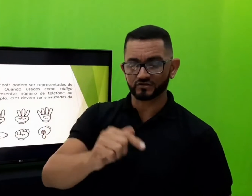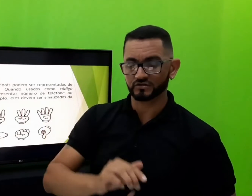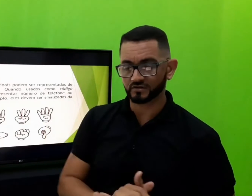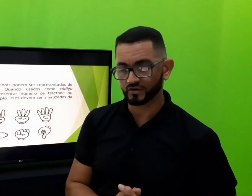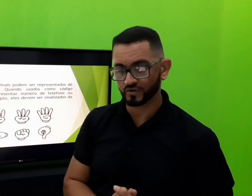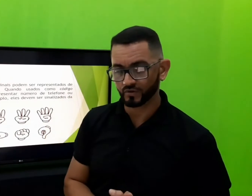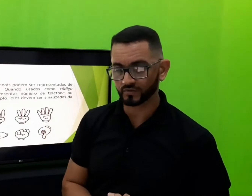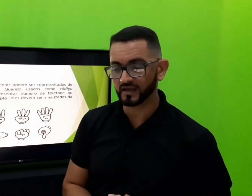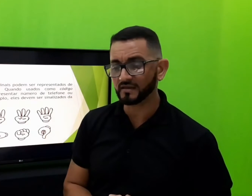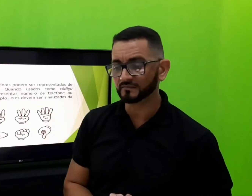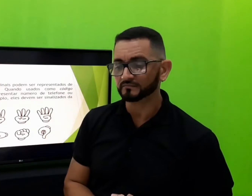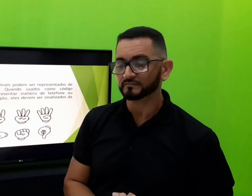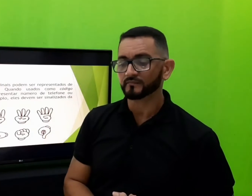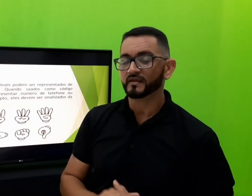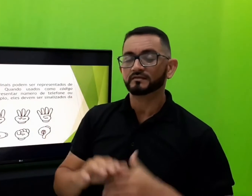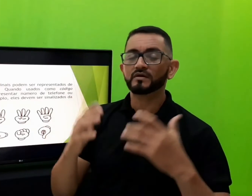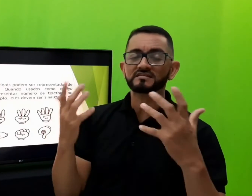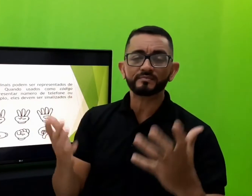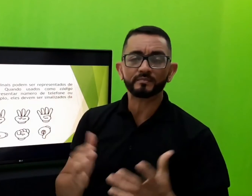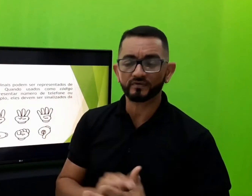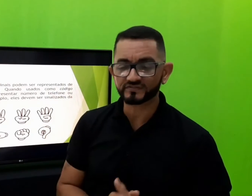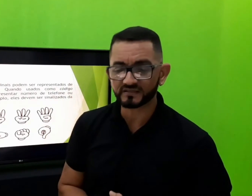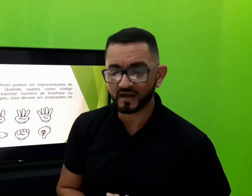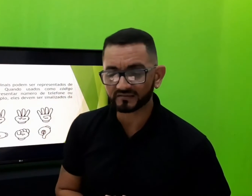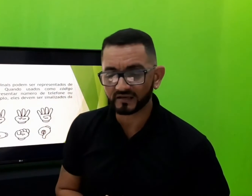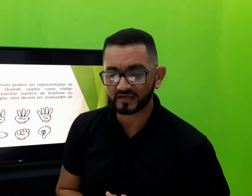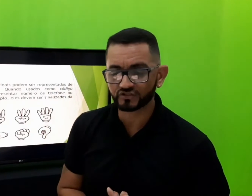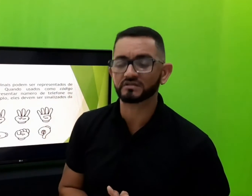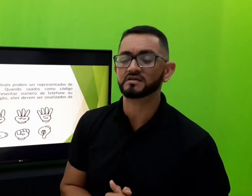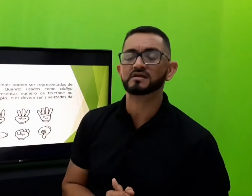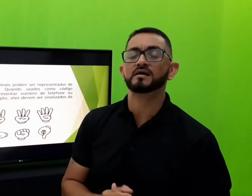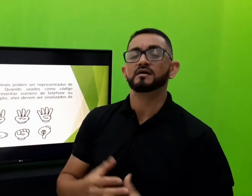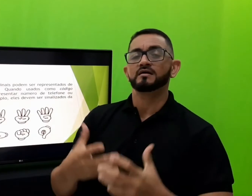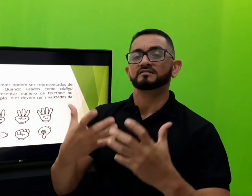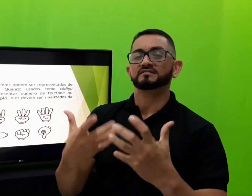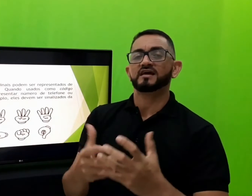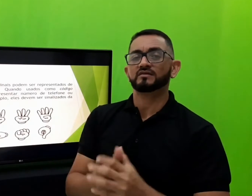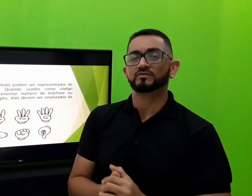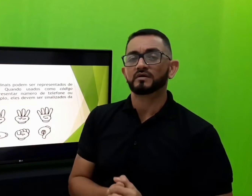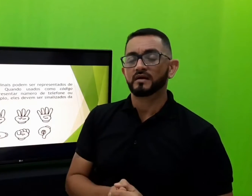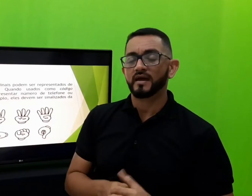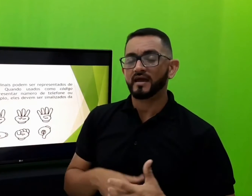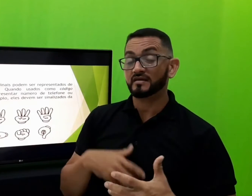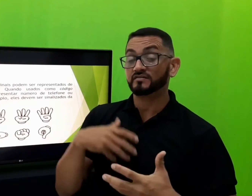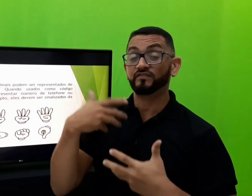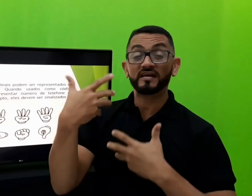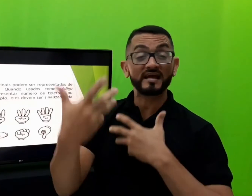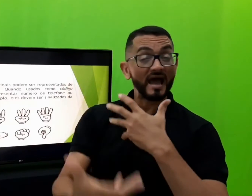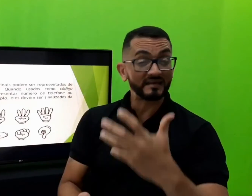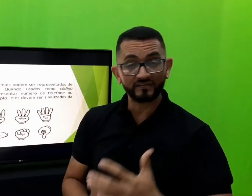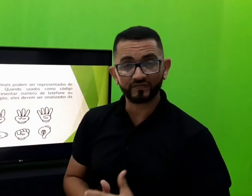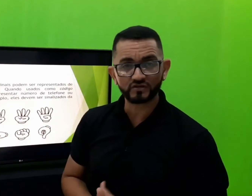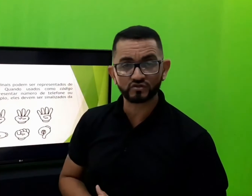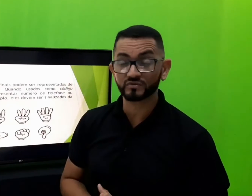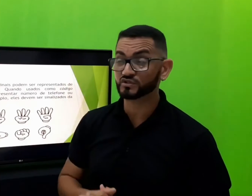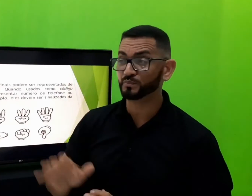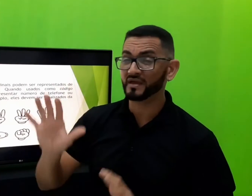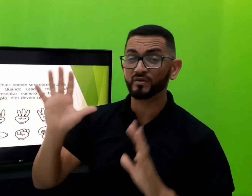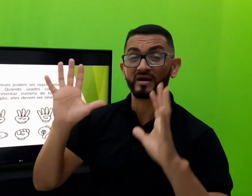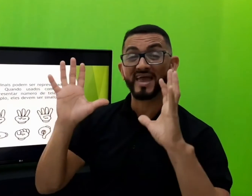1357. Ok? Então é sempre bom você dar uma treinadinha, certo? Ficar na frente de um espelho é